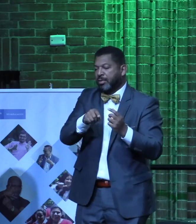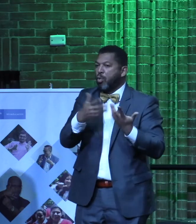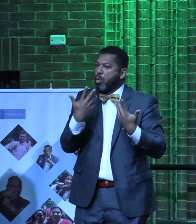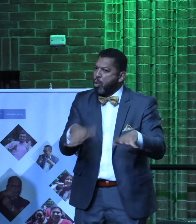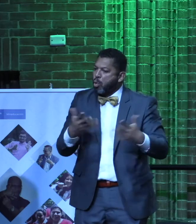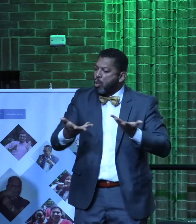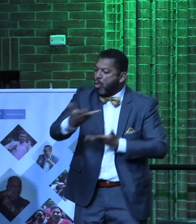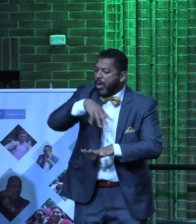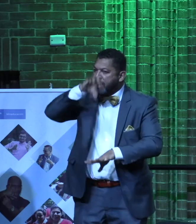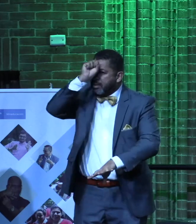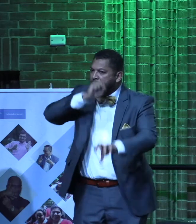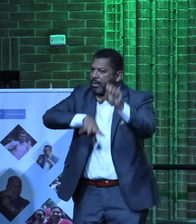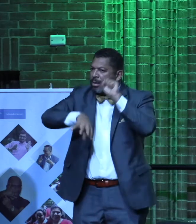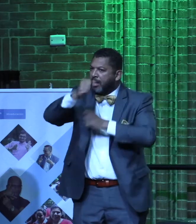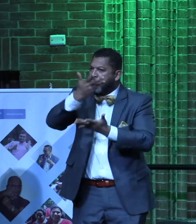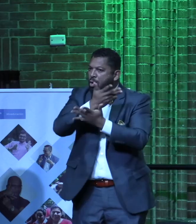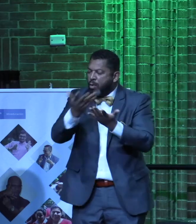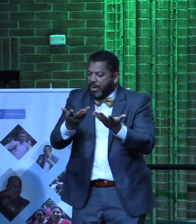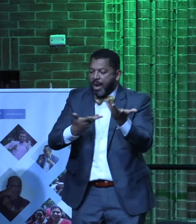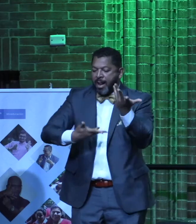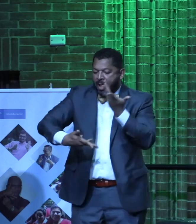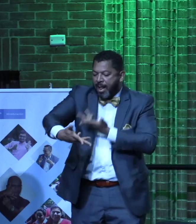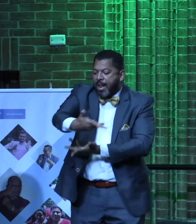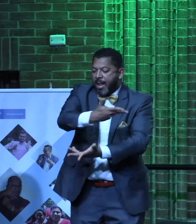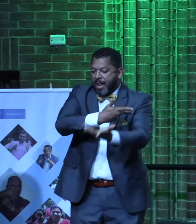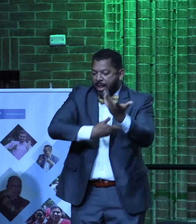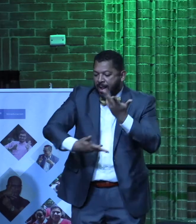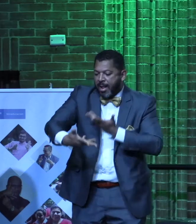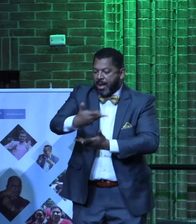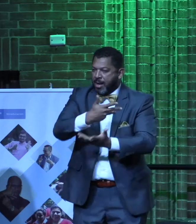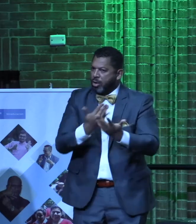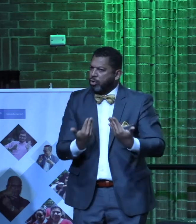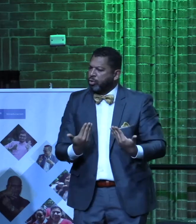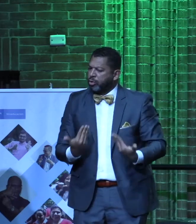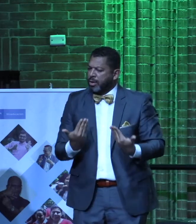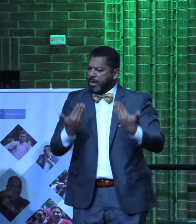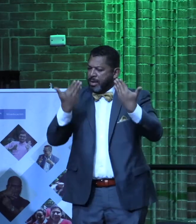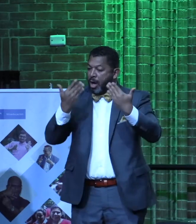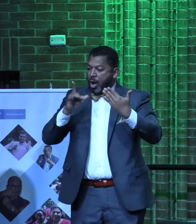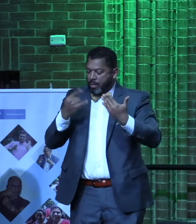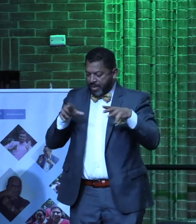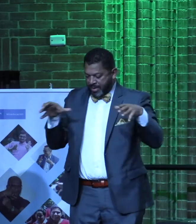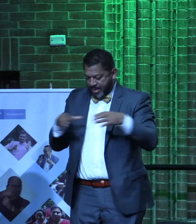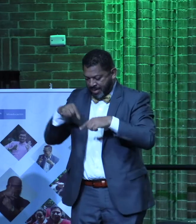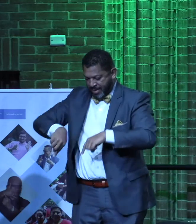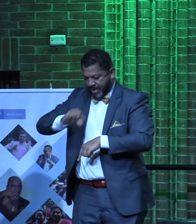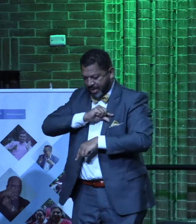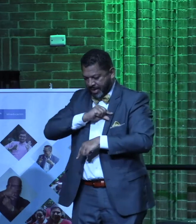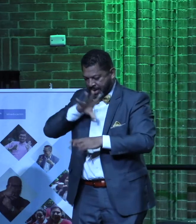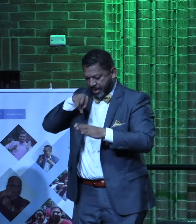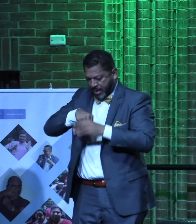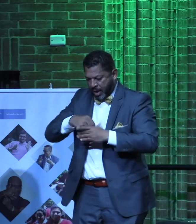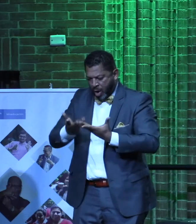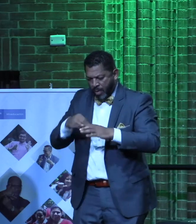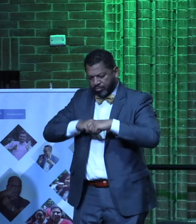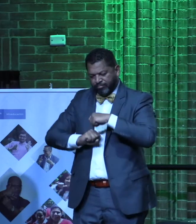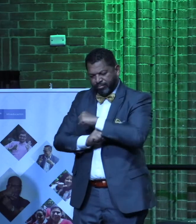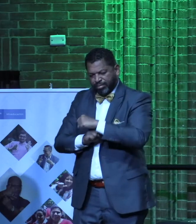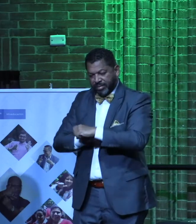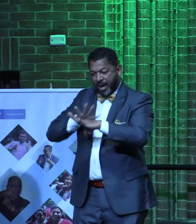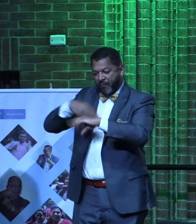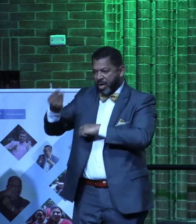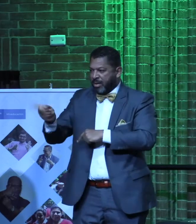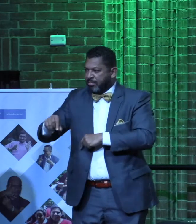para conversar, fue un escenario para retroalimentar, para mejorar las acciones del instituto, tanto internas como